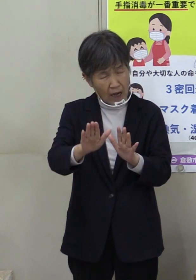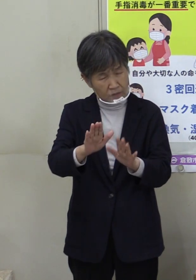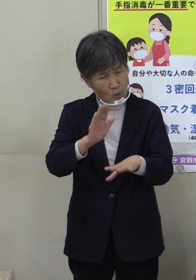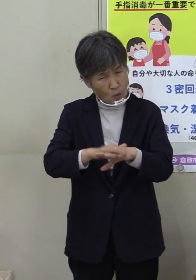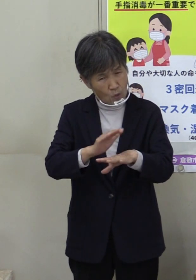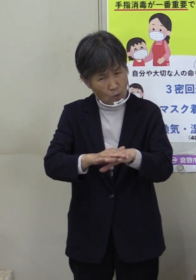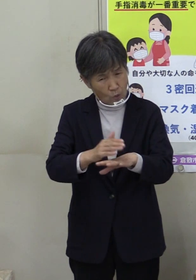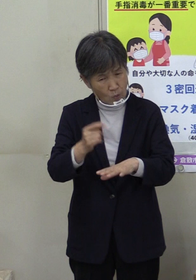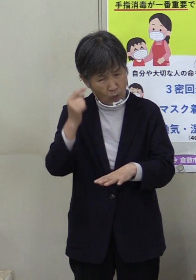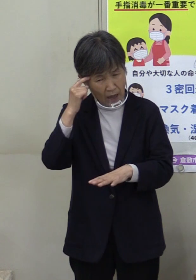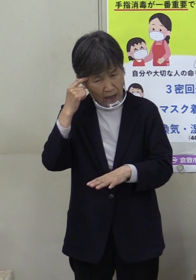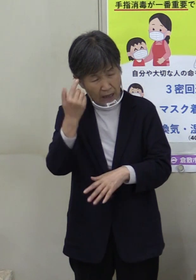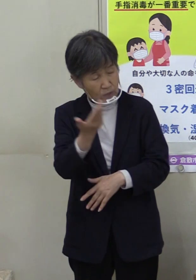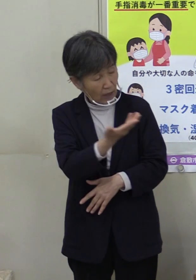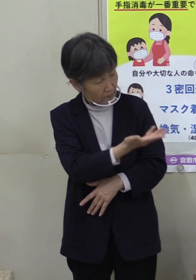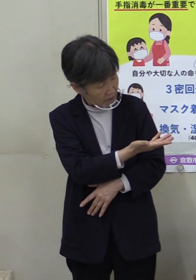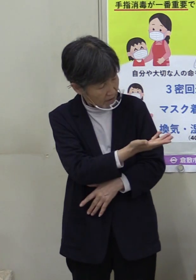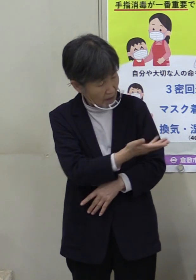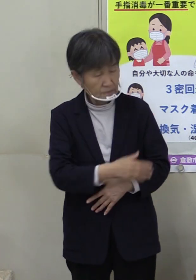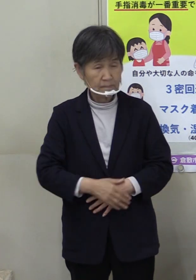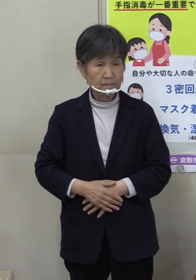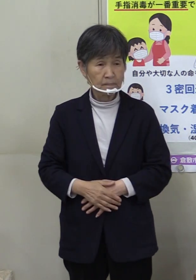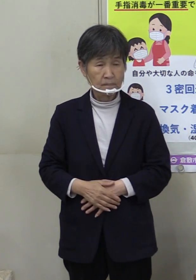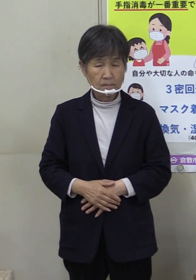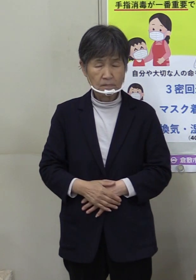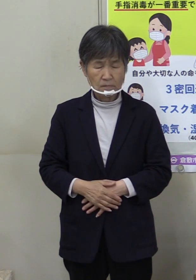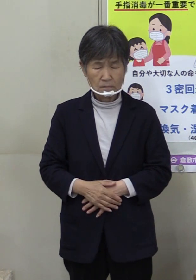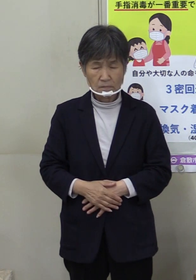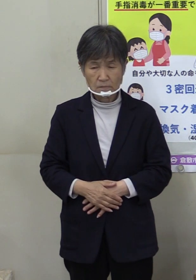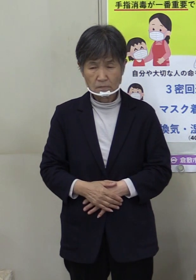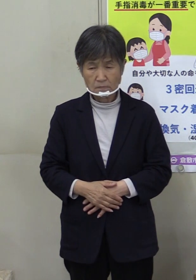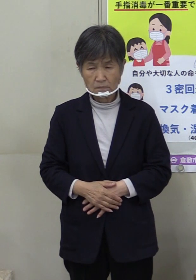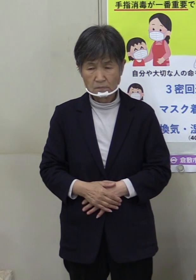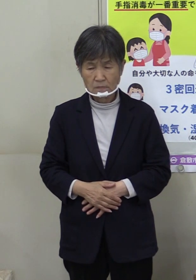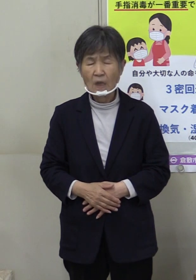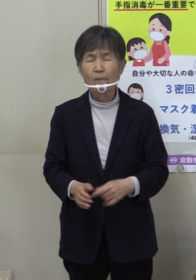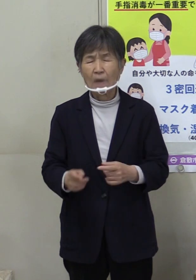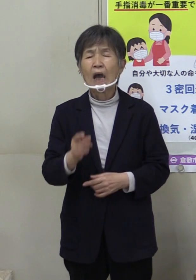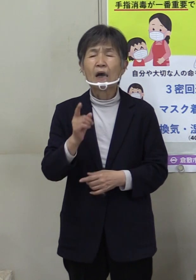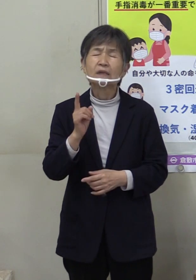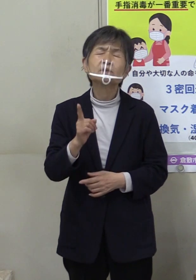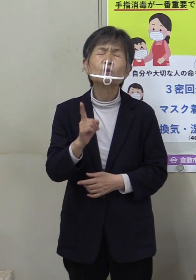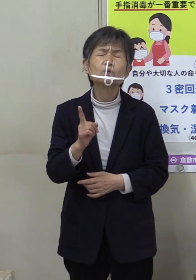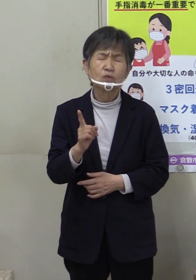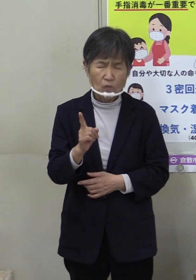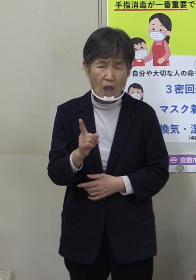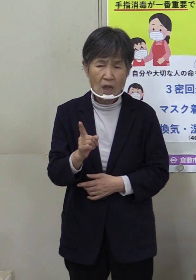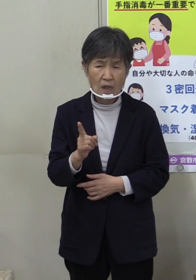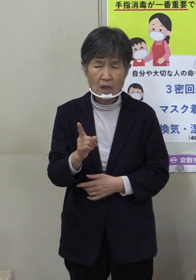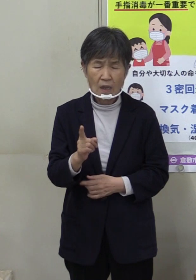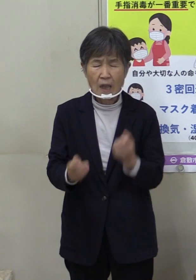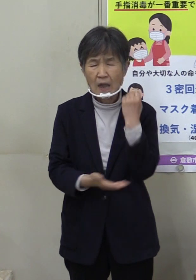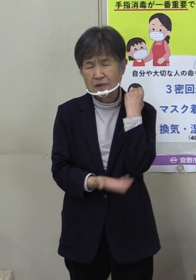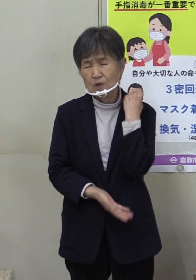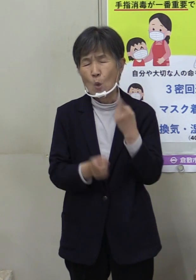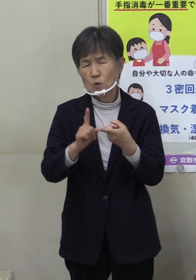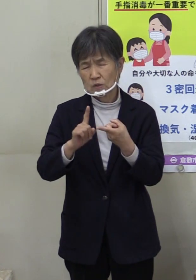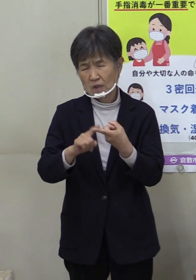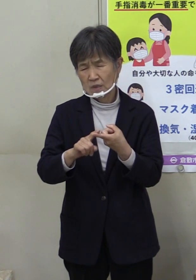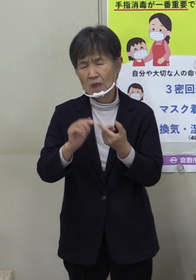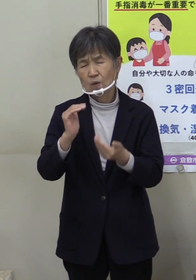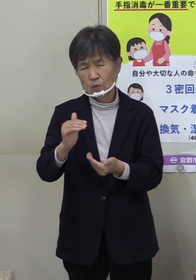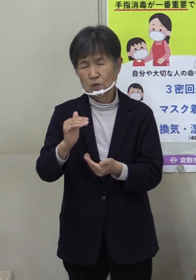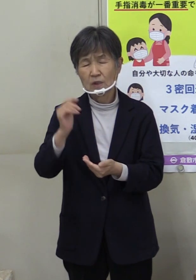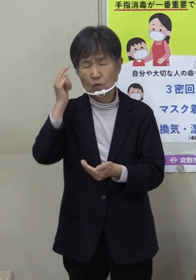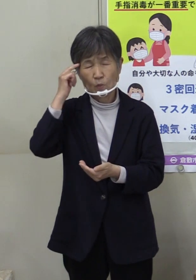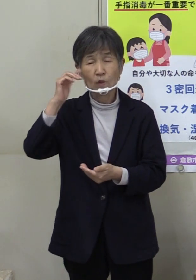今考えられて、どういうふうなところを手としては打たれている、 まあ、その一つには、もう基本的なことではございます